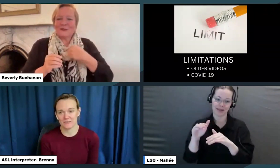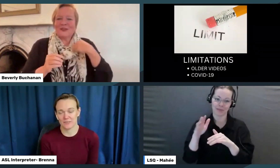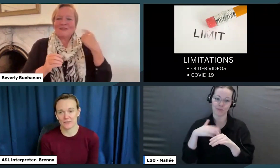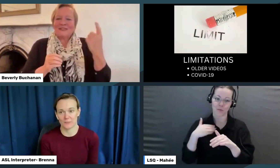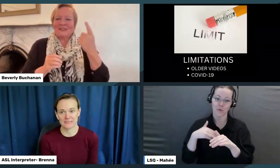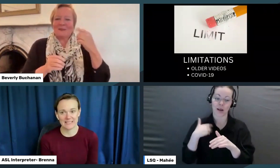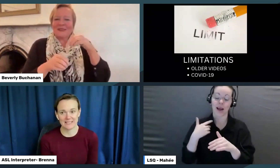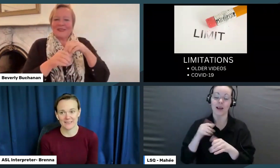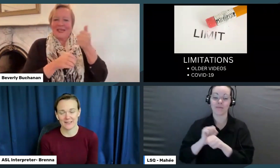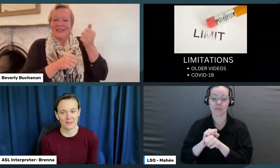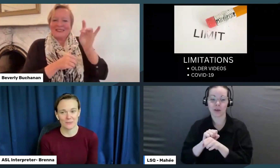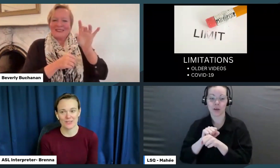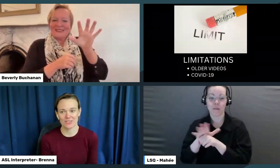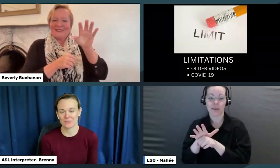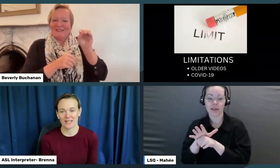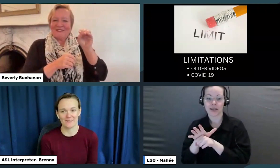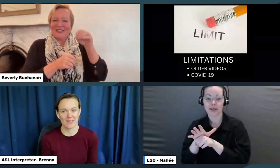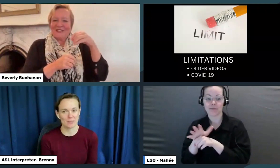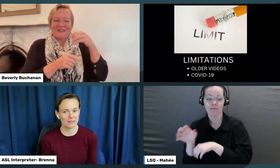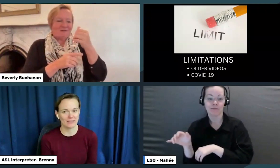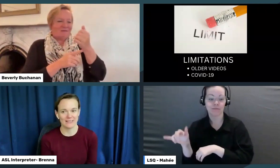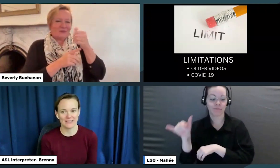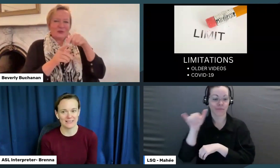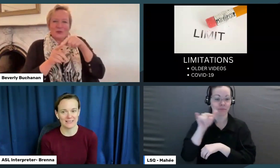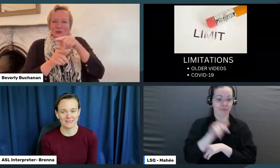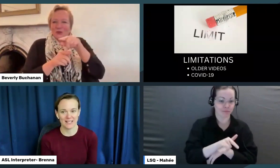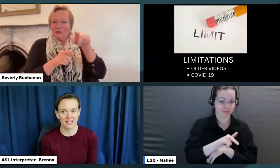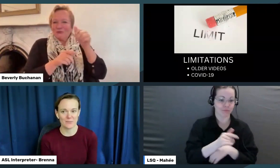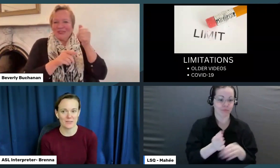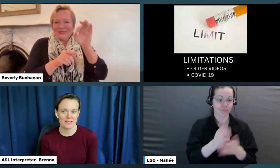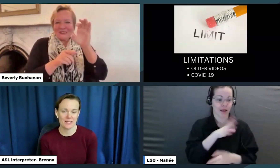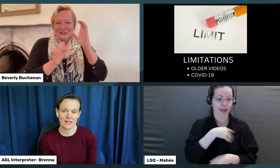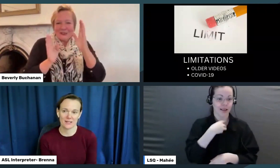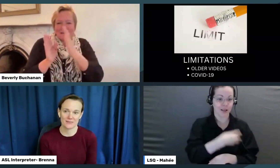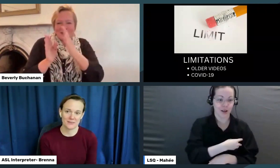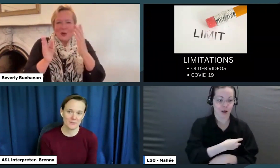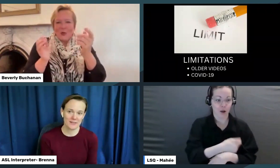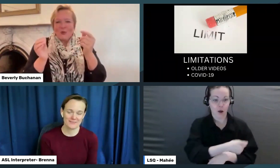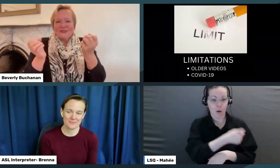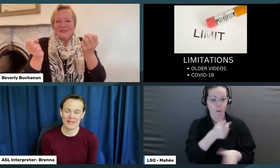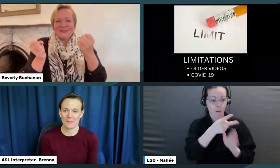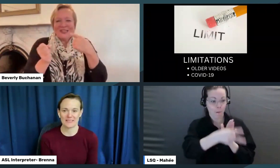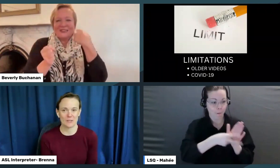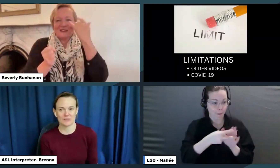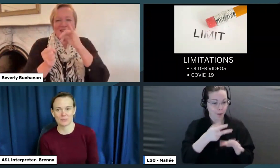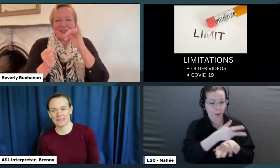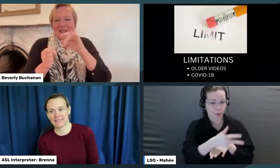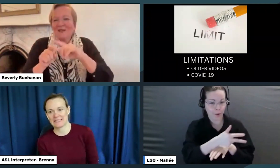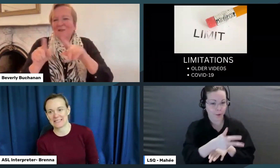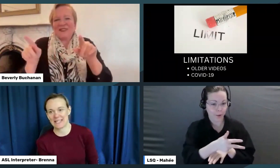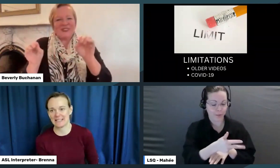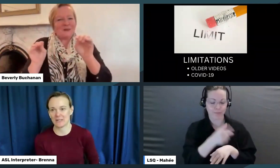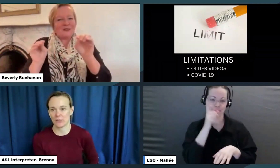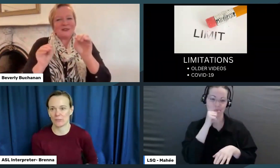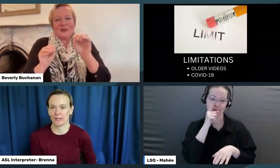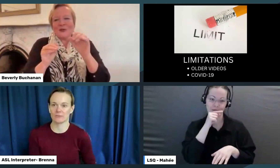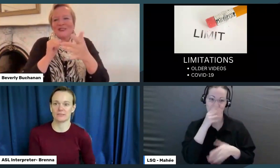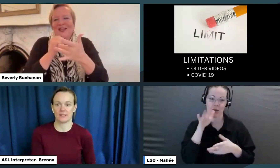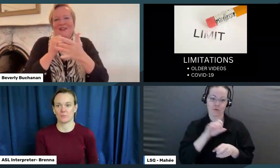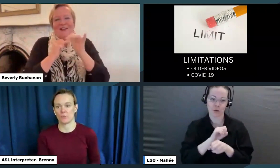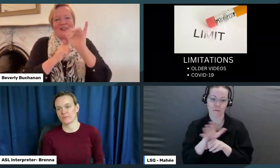vidéo qui était capturée. J'aurais voulu qu'on ait cette capacité justement d'avoir cela lorsque l'ESL c'était carrément à ses